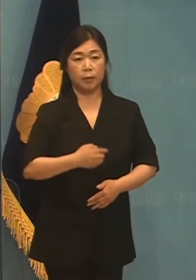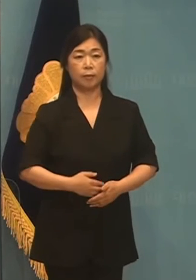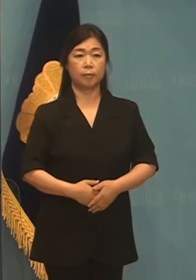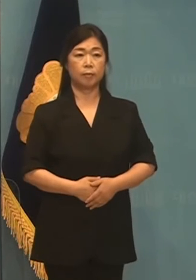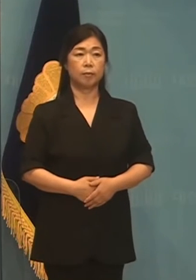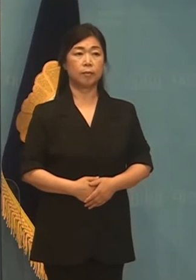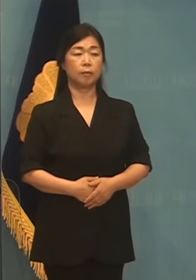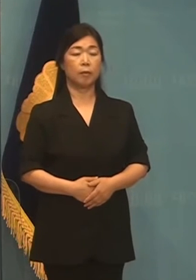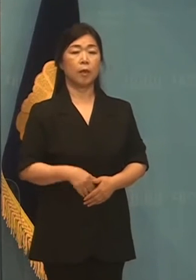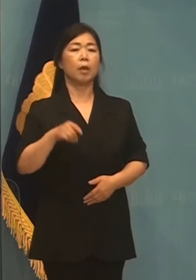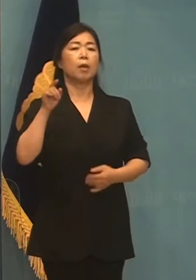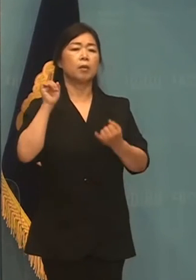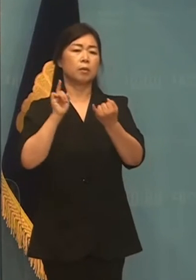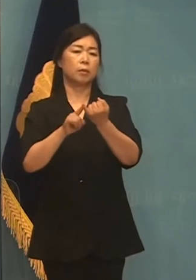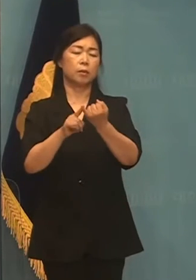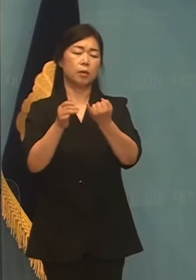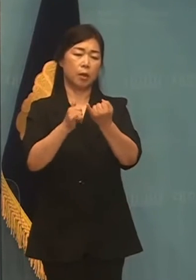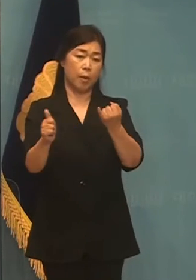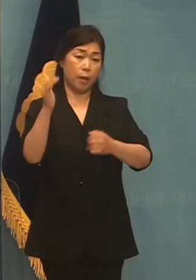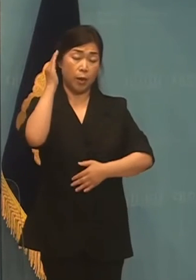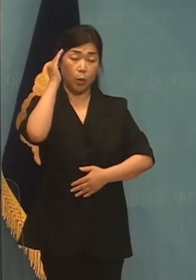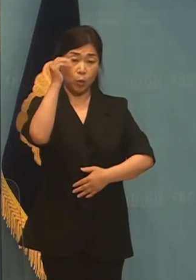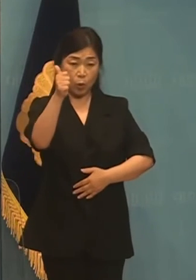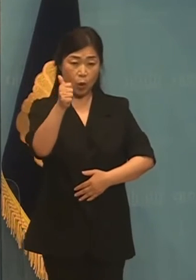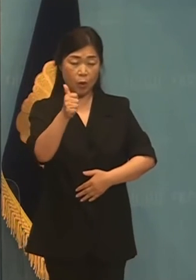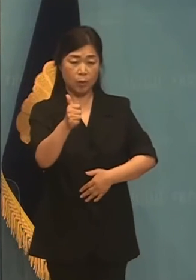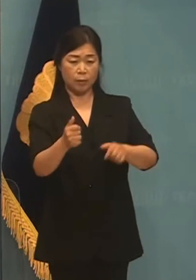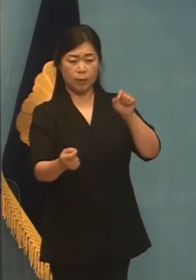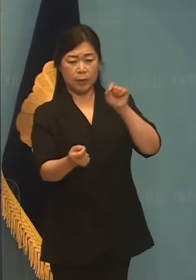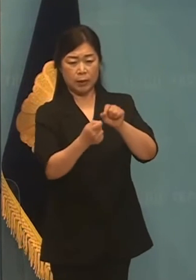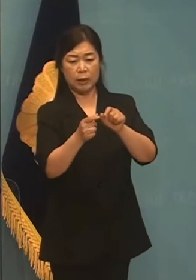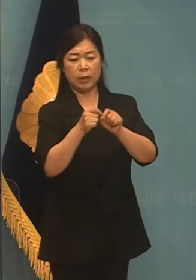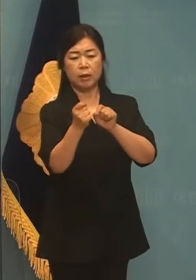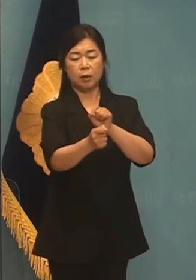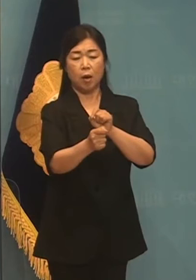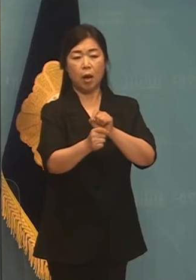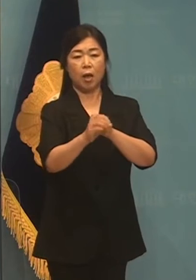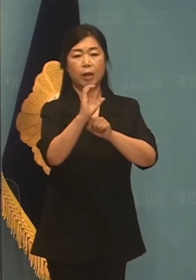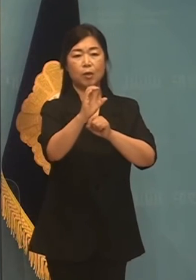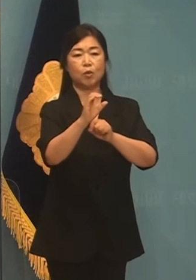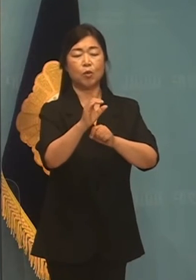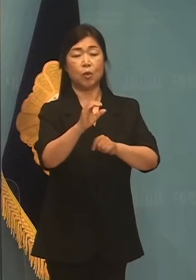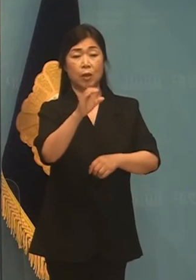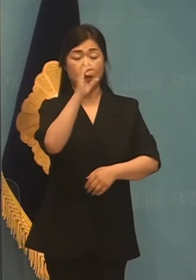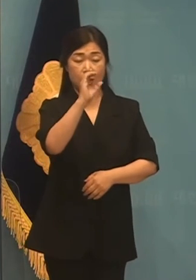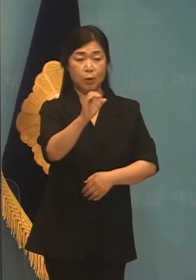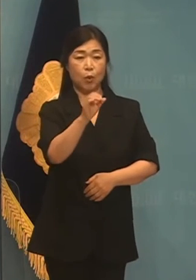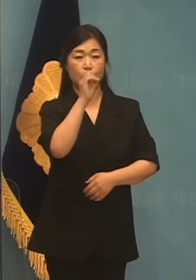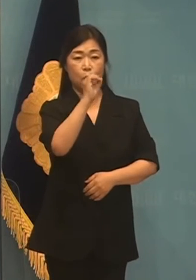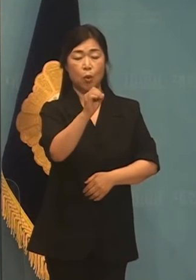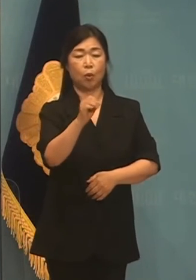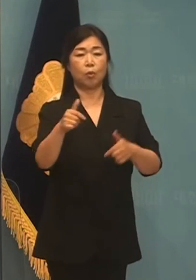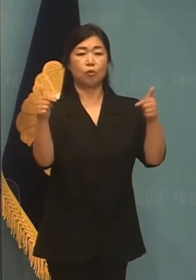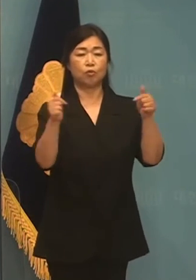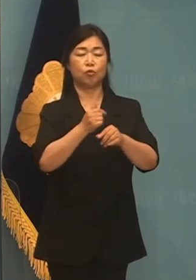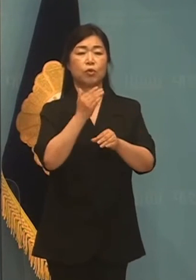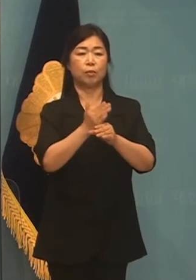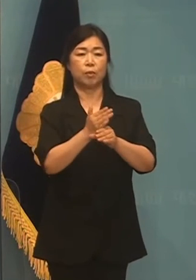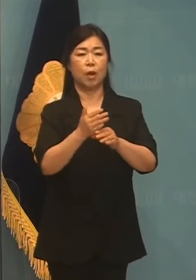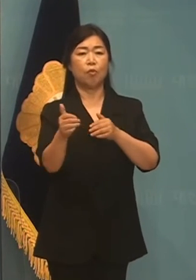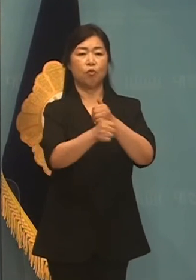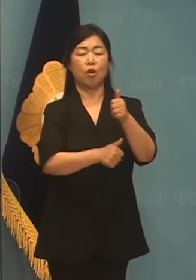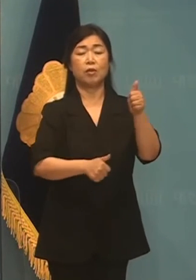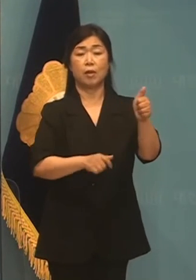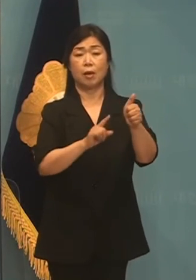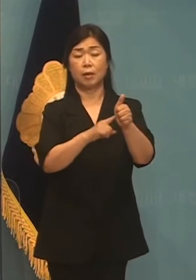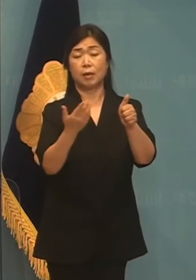때문입니다. 그런 그가 대통령 직속 탄소 중립위원장이 되었습니다.